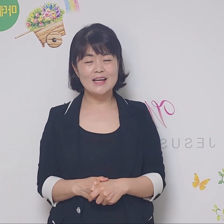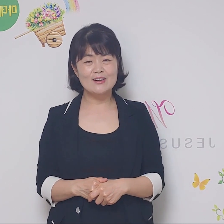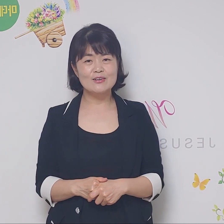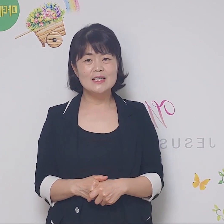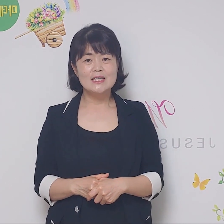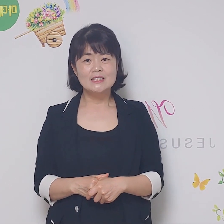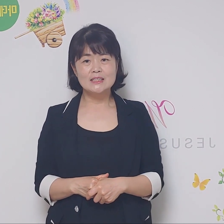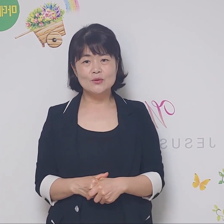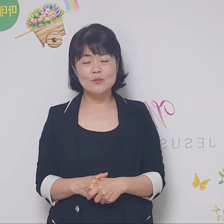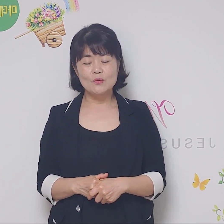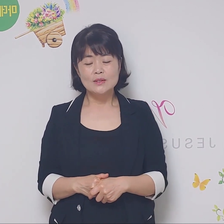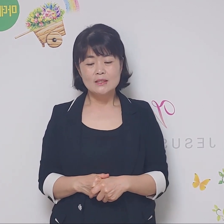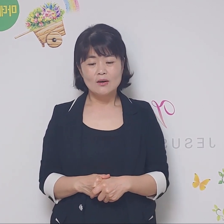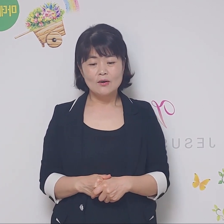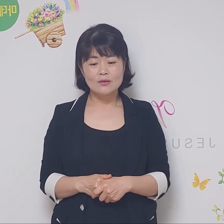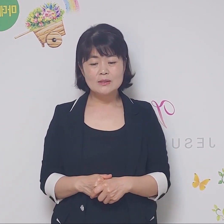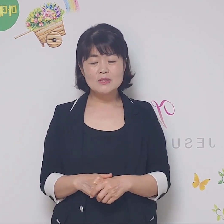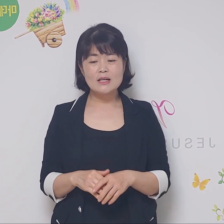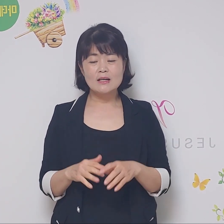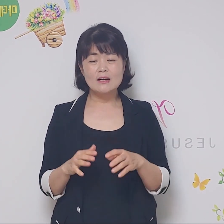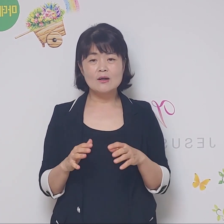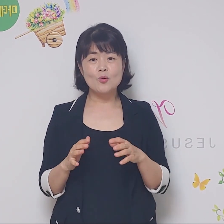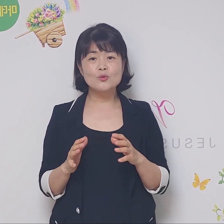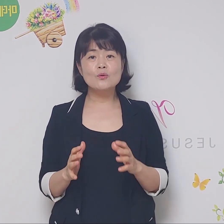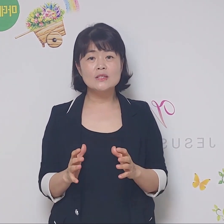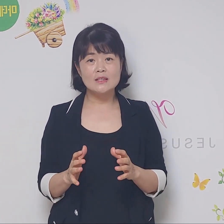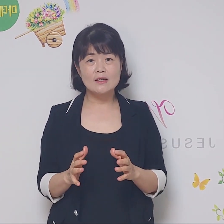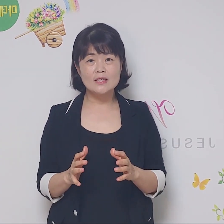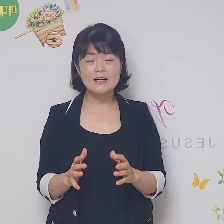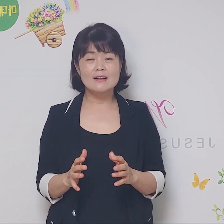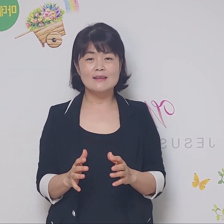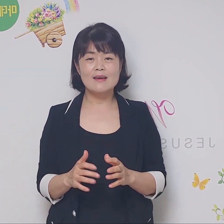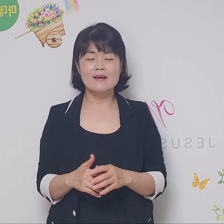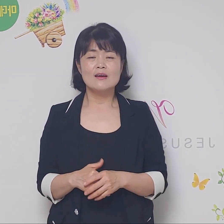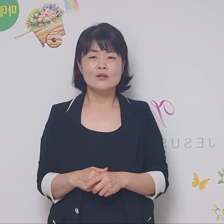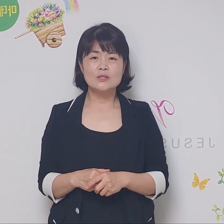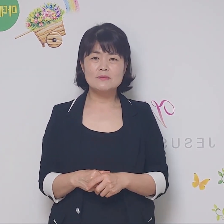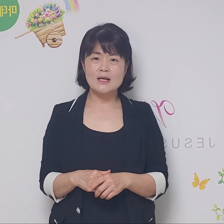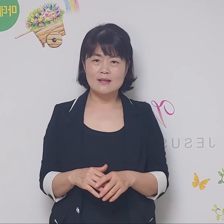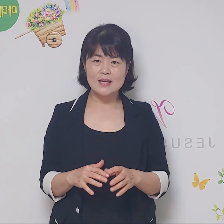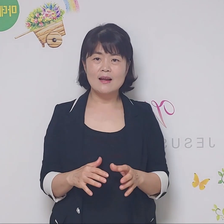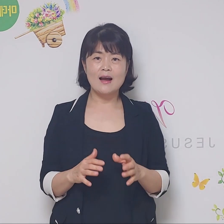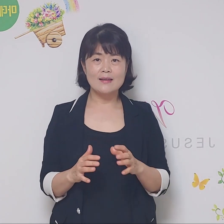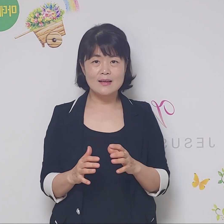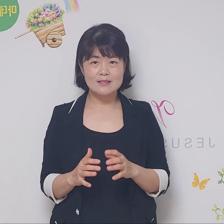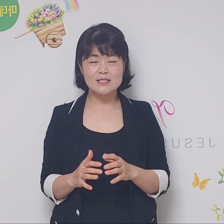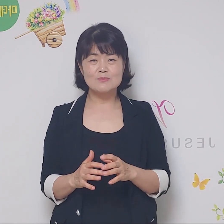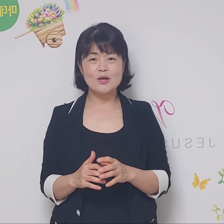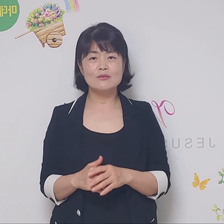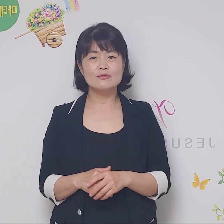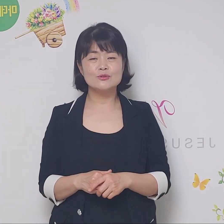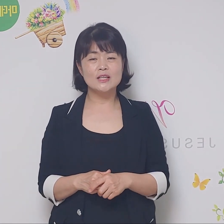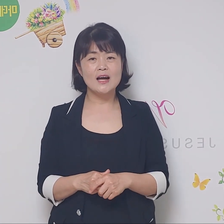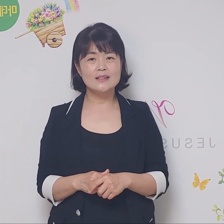같아요. 그리고 십자가가 고통인데 희한하게 십자가 사랑 안에 있으면 우리가